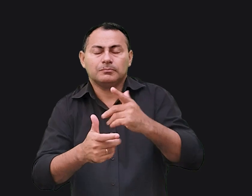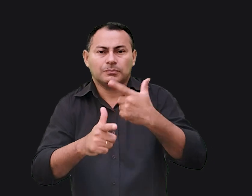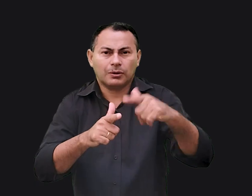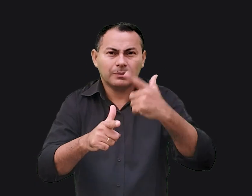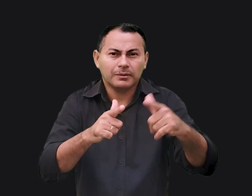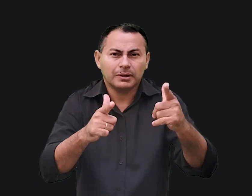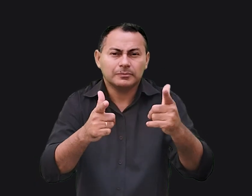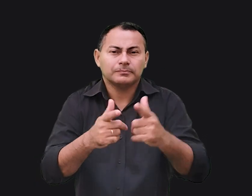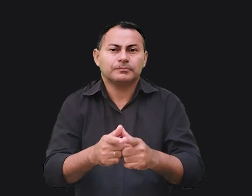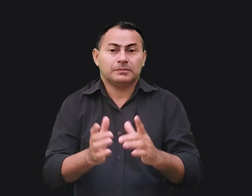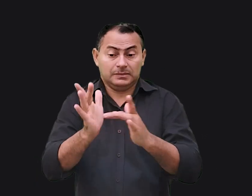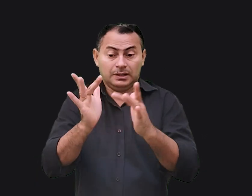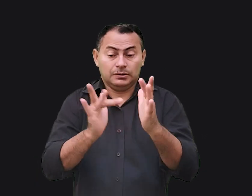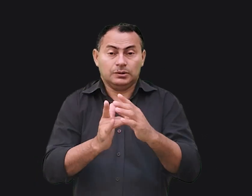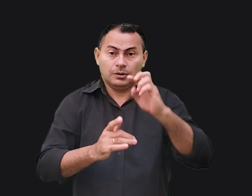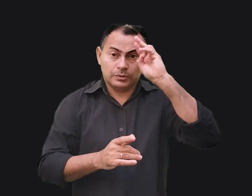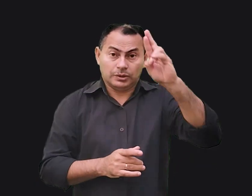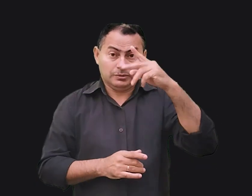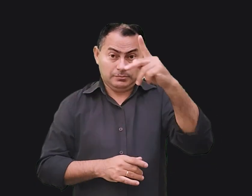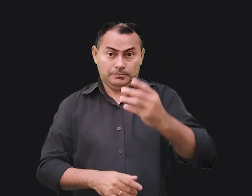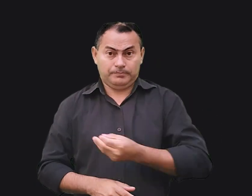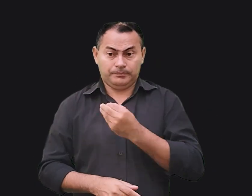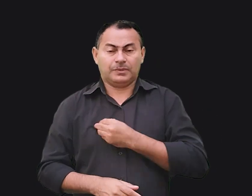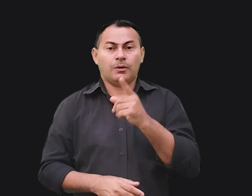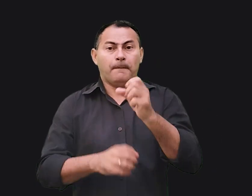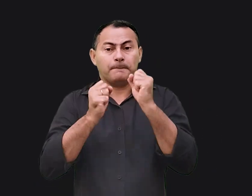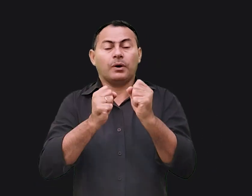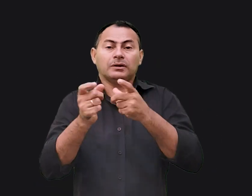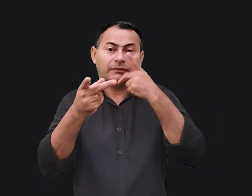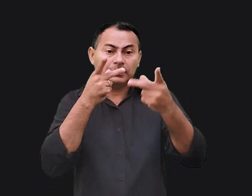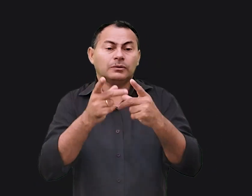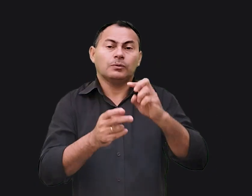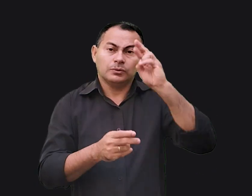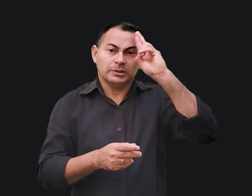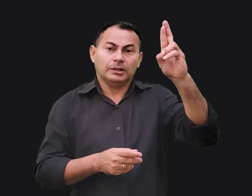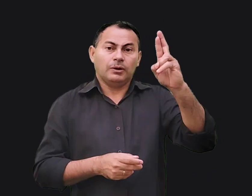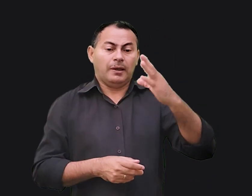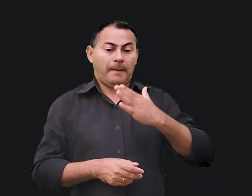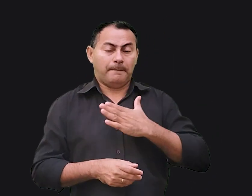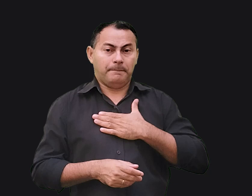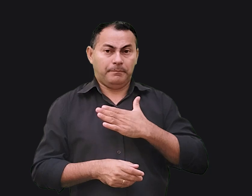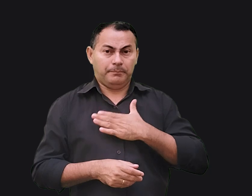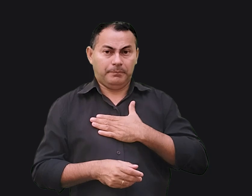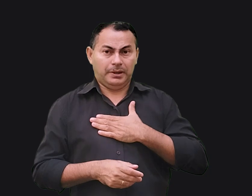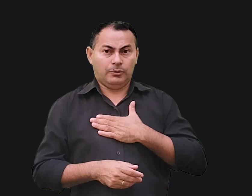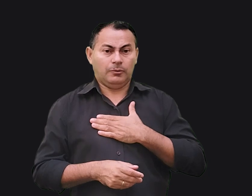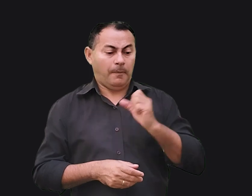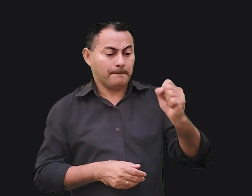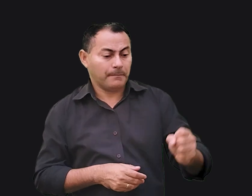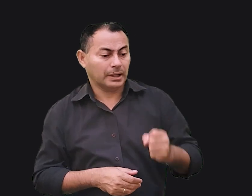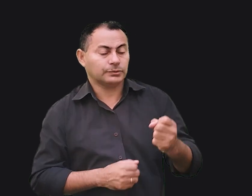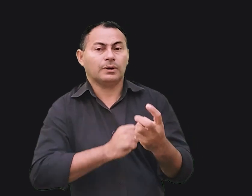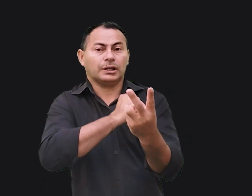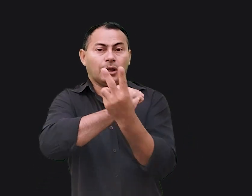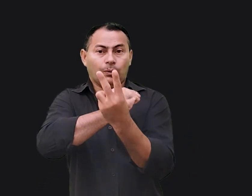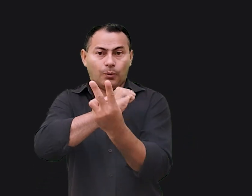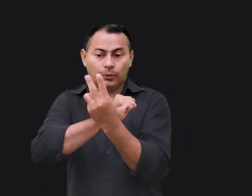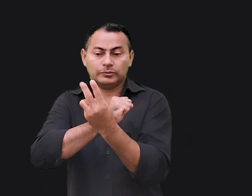tipo de problema, e se Jesus é o Senhor da sua vida, então você pode dizer, o Senhor é o meu pastor. E